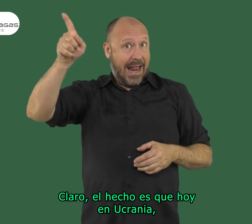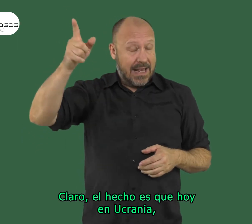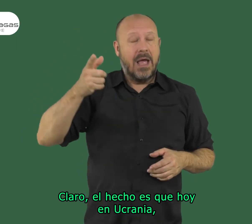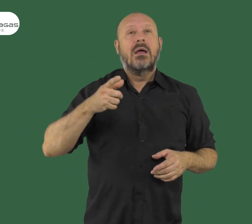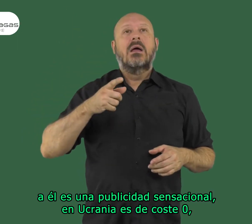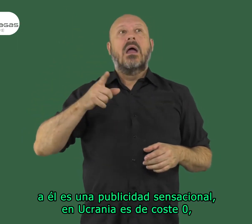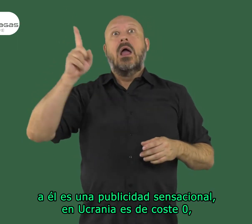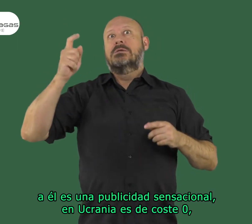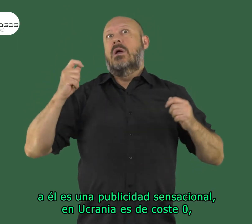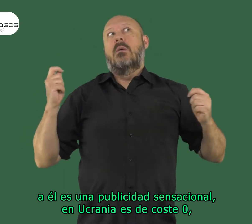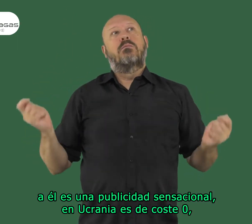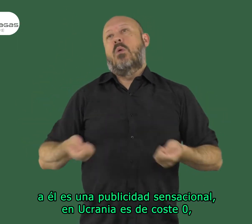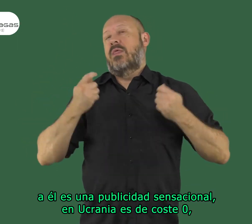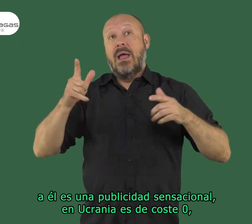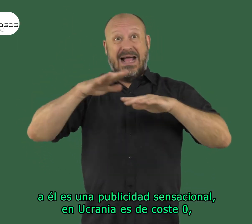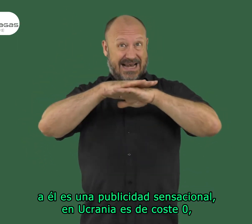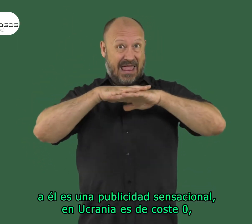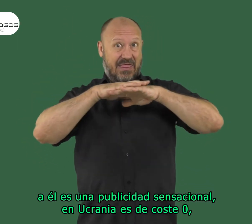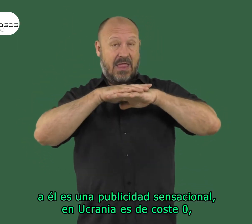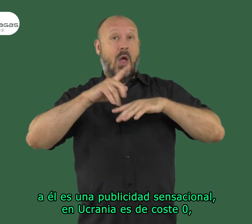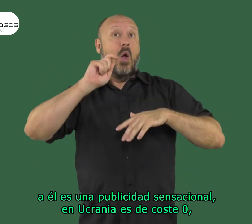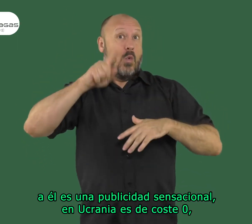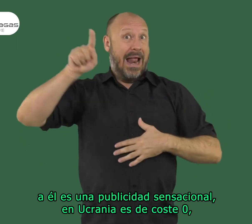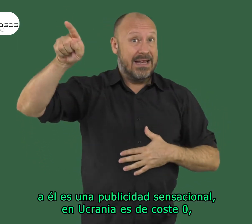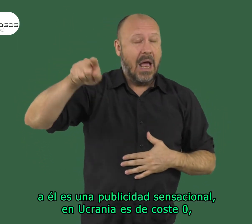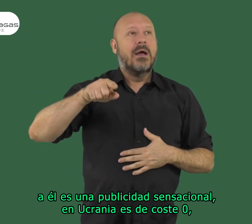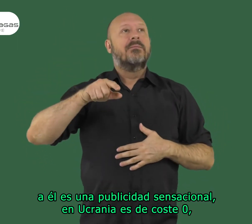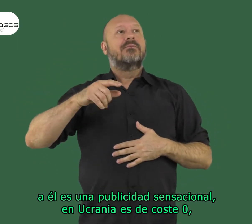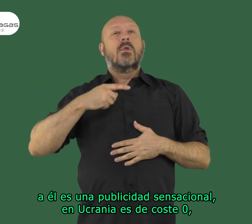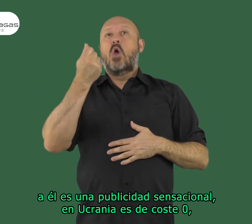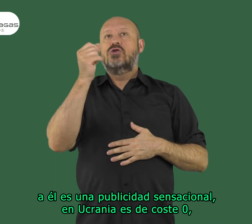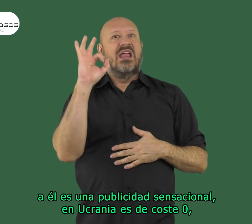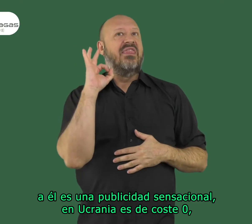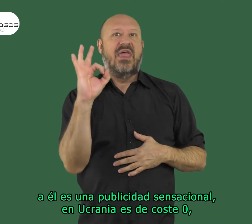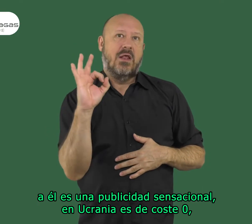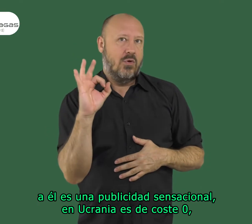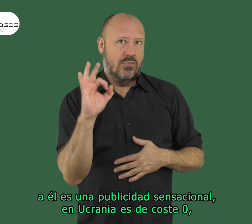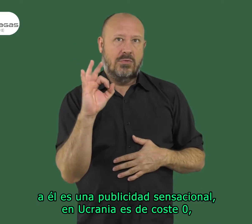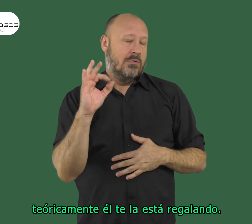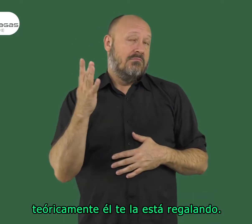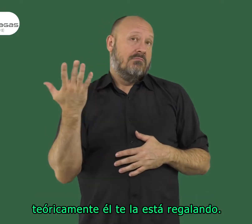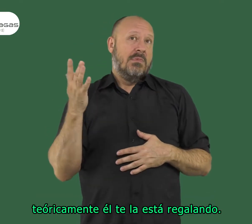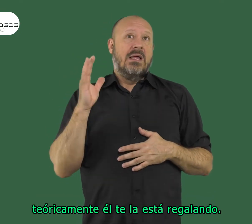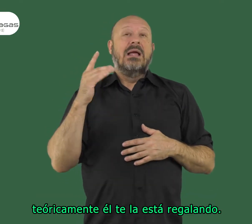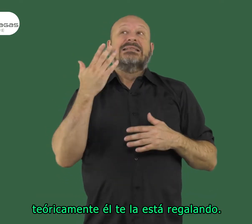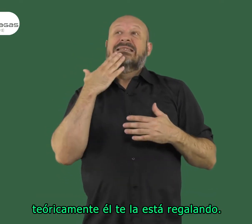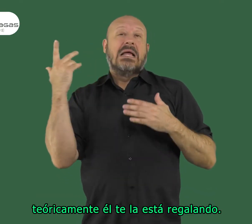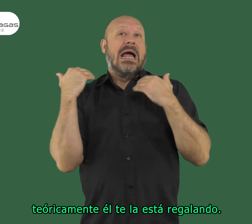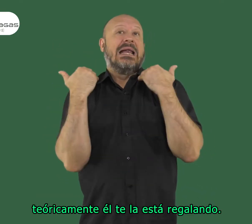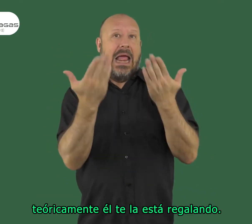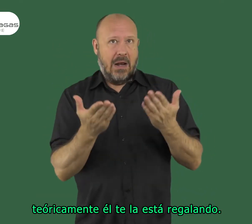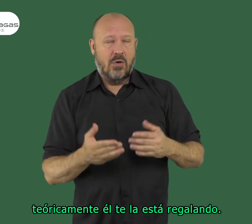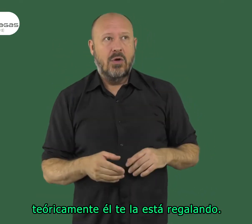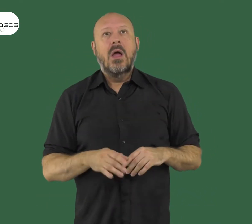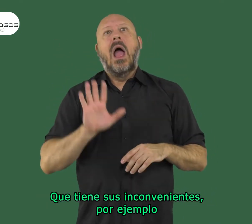en Ucrania, a él es una publicidad sensacional. Esta red en Ucrania es de coste cero, teóricamente él